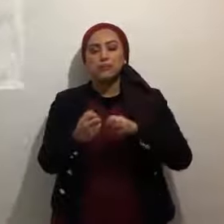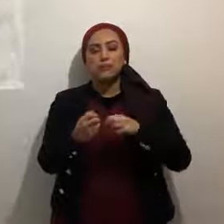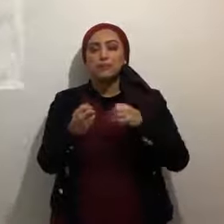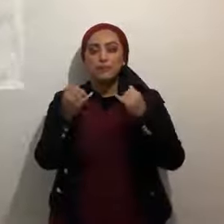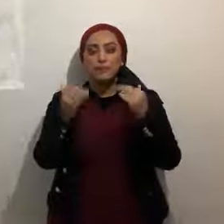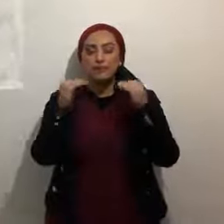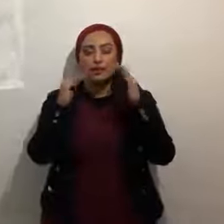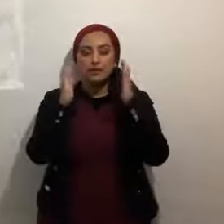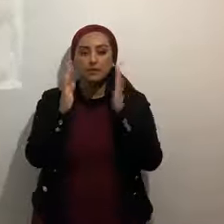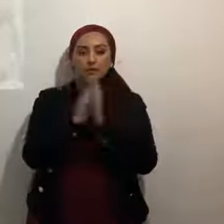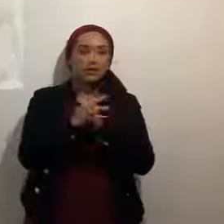atención.